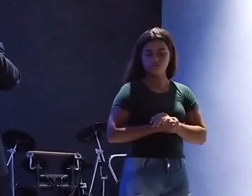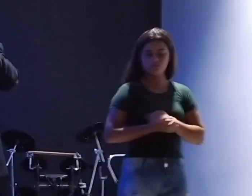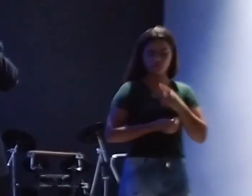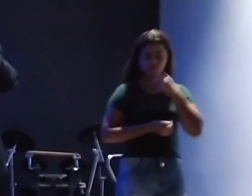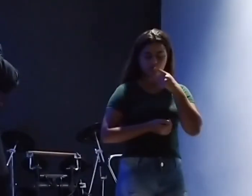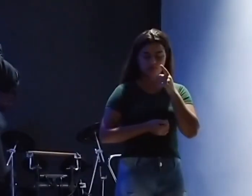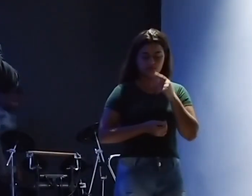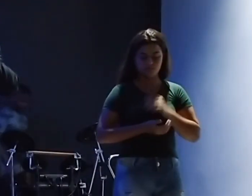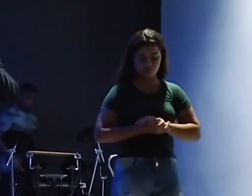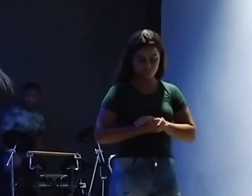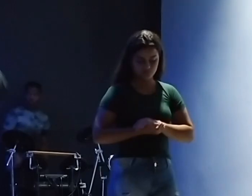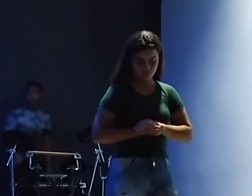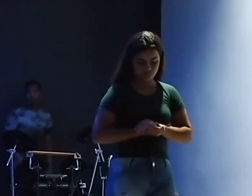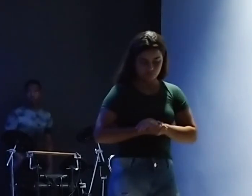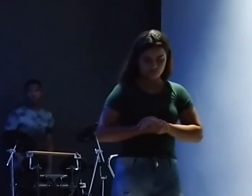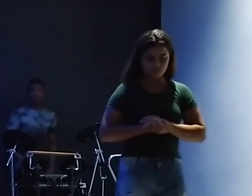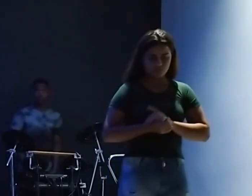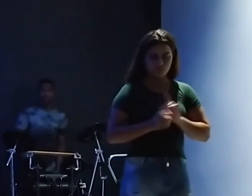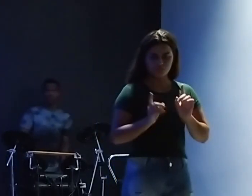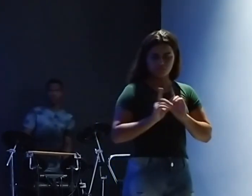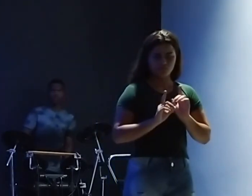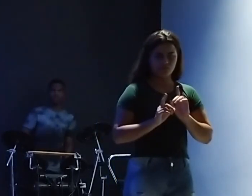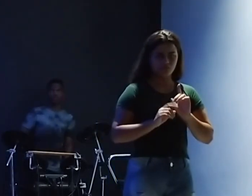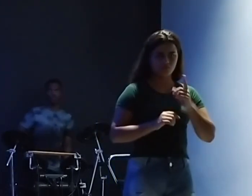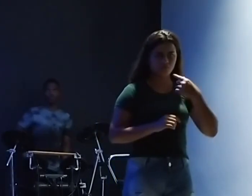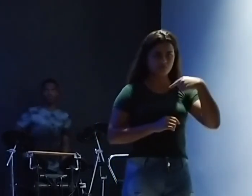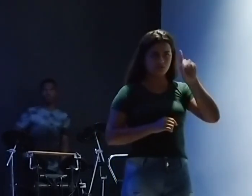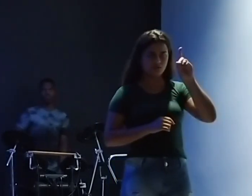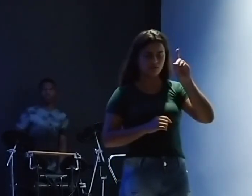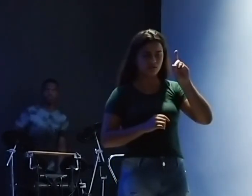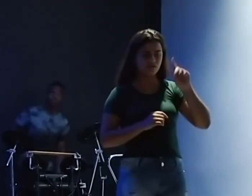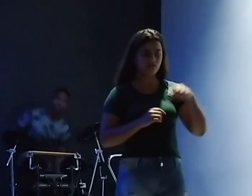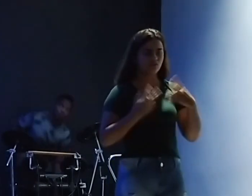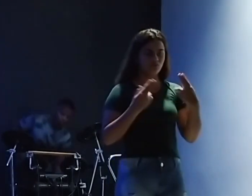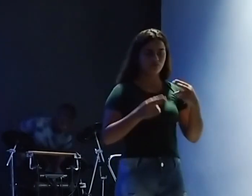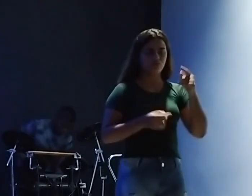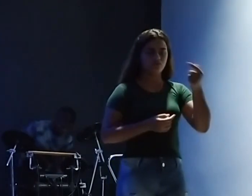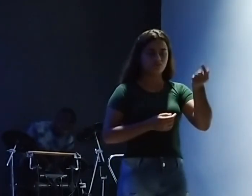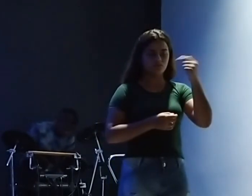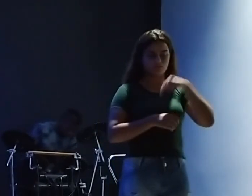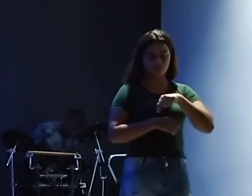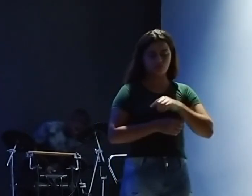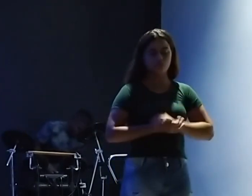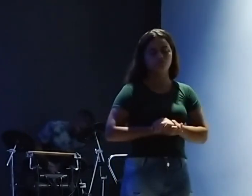coisa: não saia daqui nessa noite da mesma forma que você entrou.